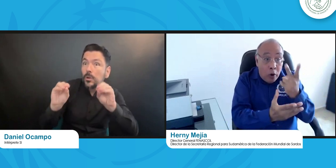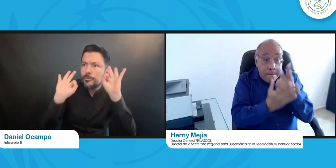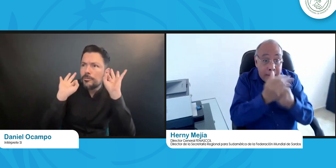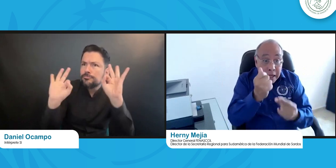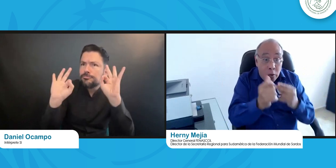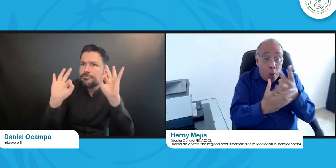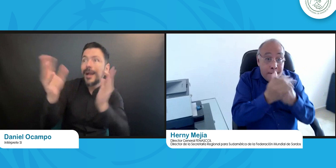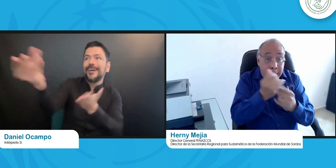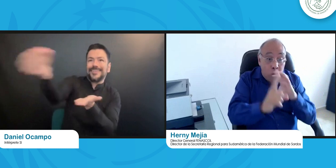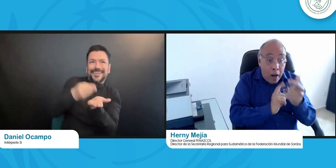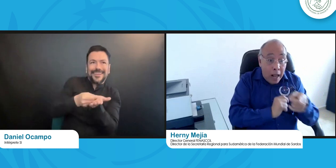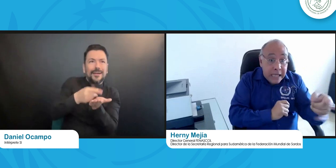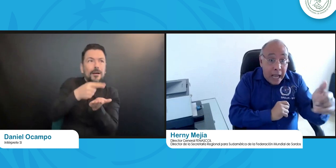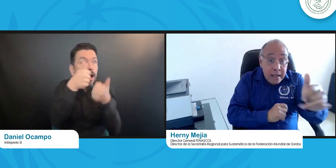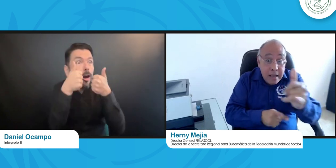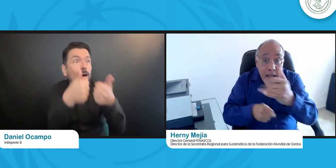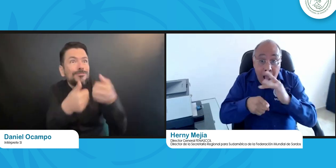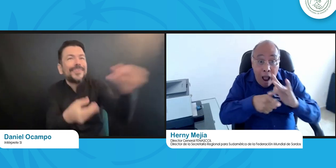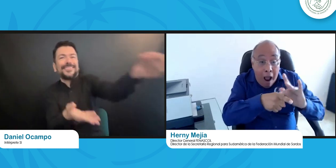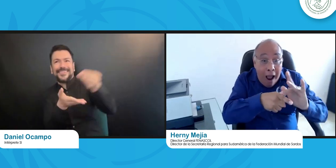en Latinoamérica que hayan aplicado